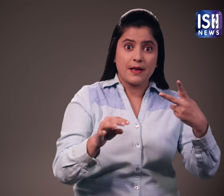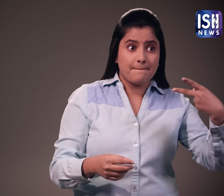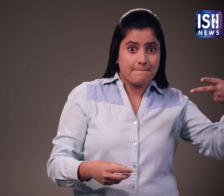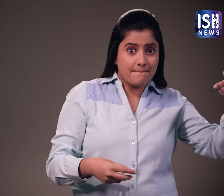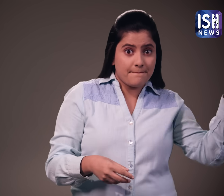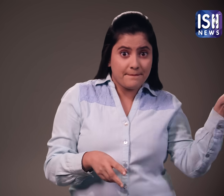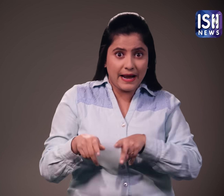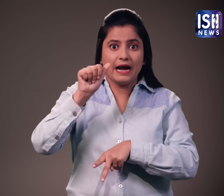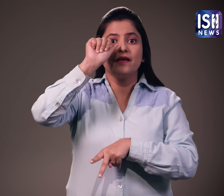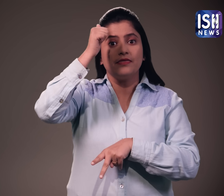बैटी थी